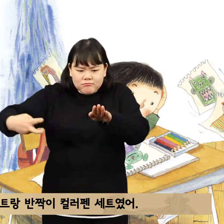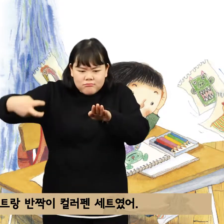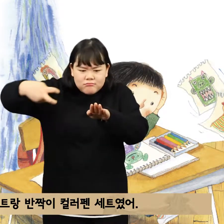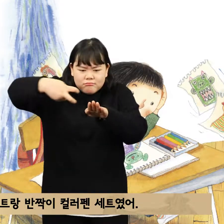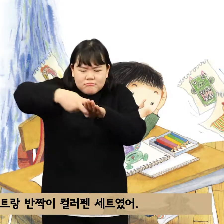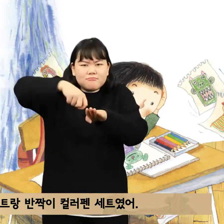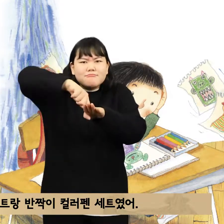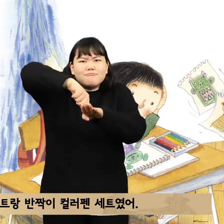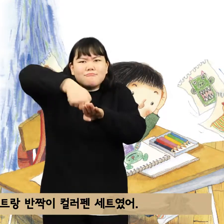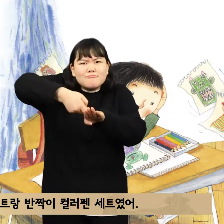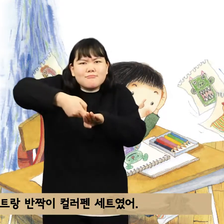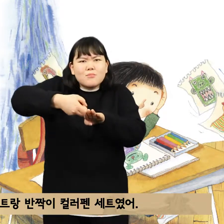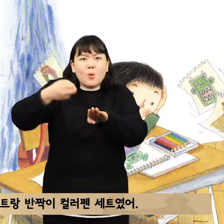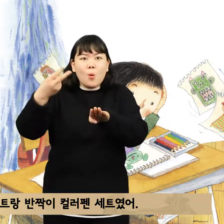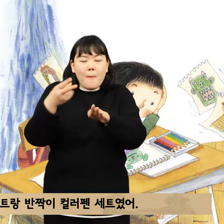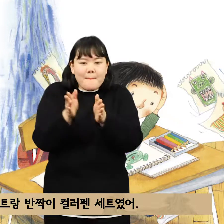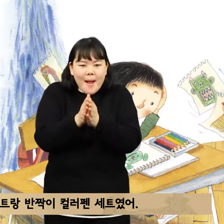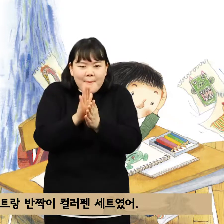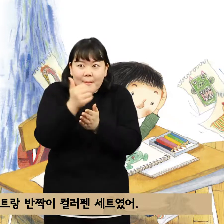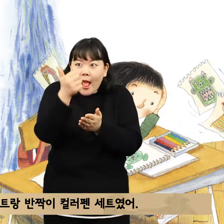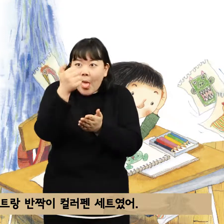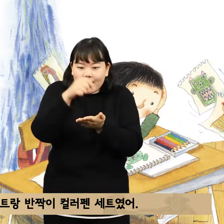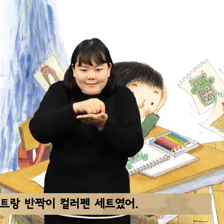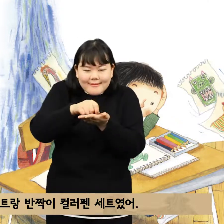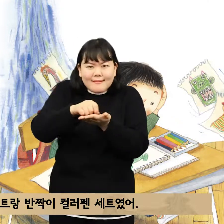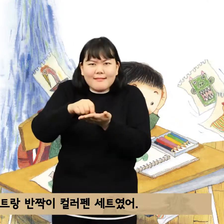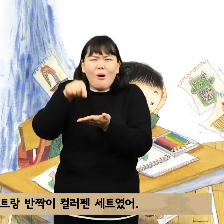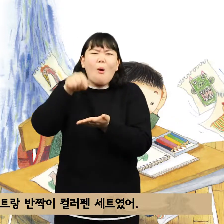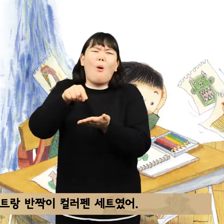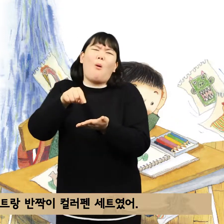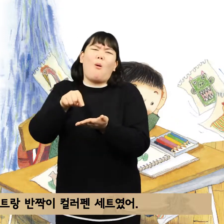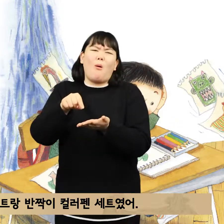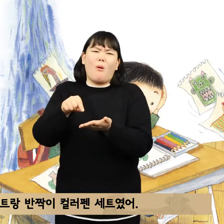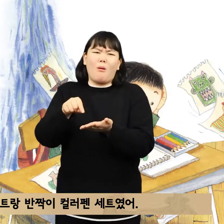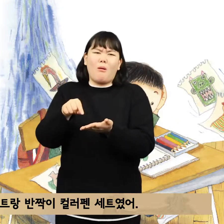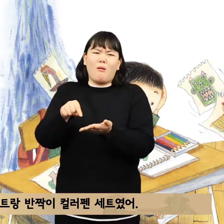노트랑 반짝이 컬러펜 세트였어.